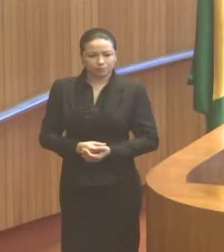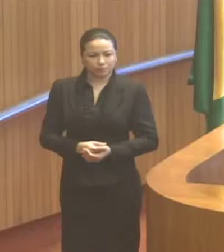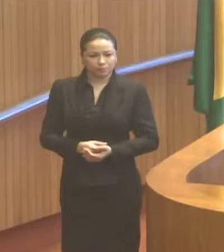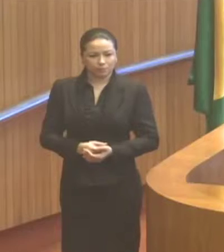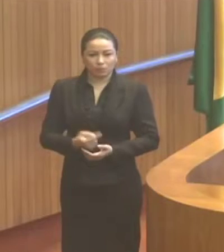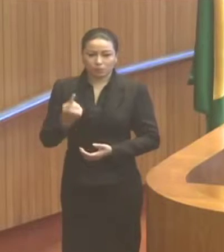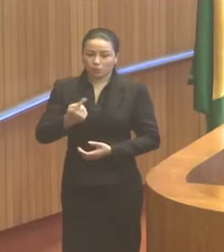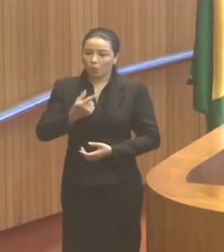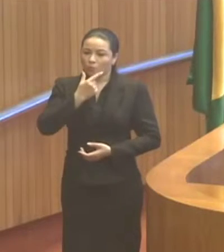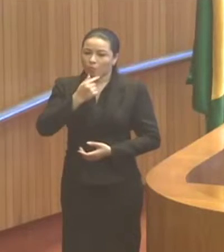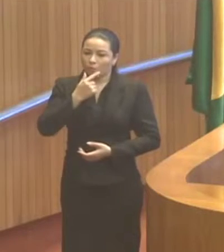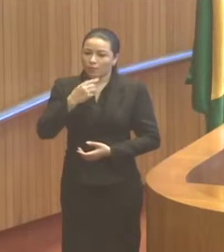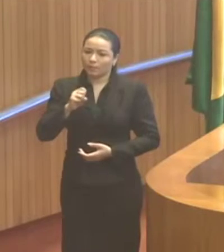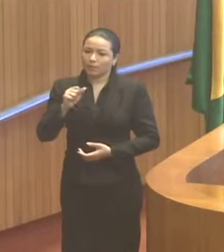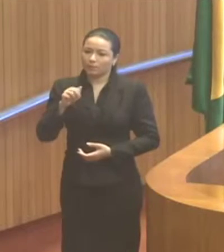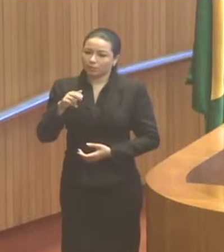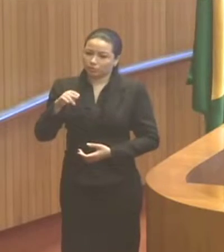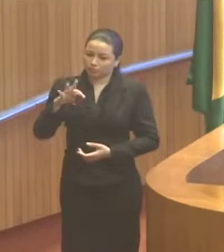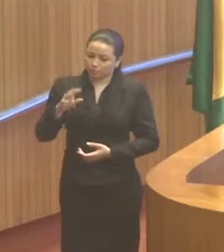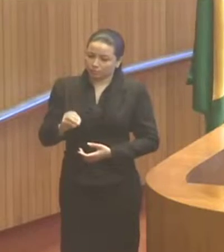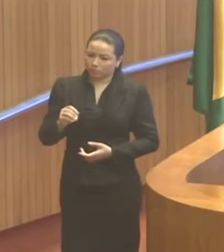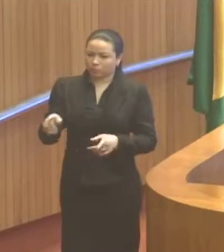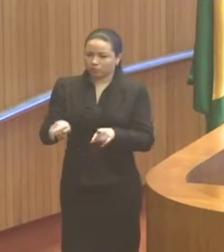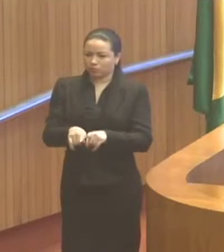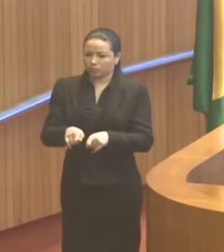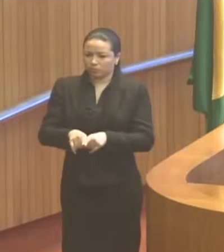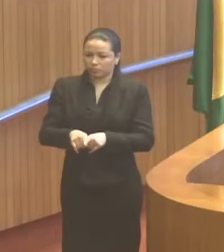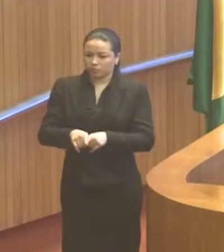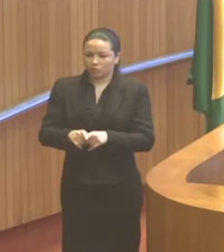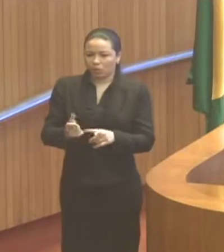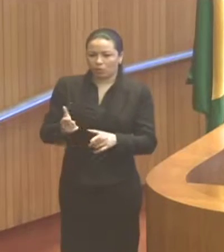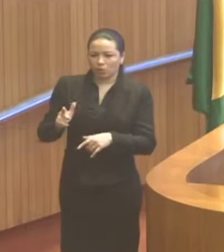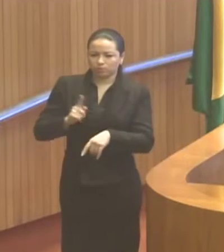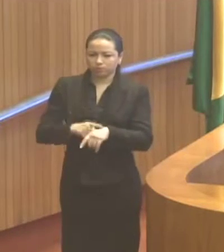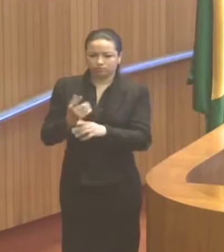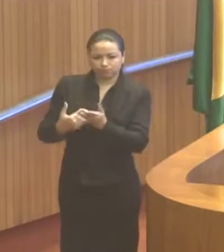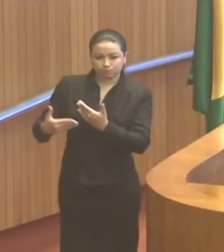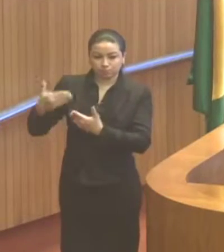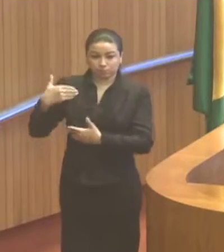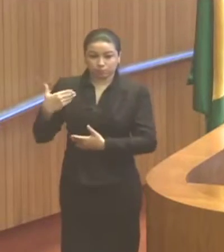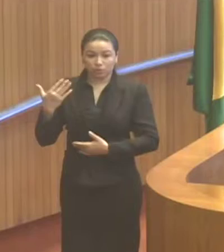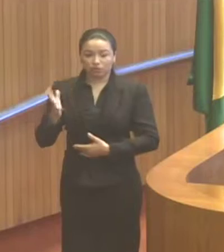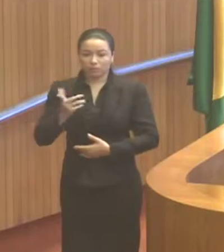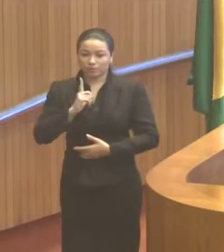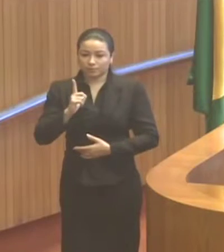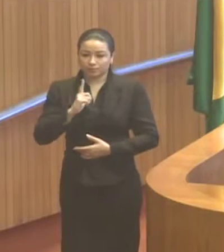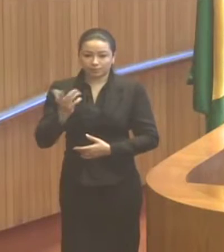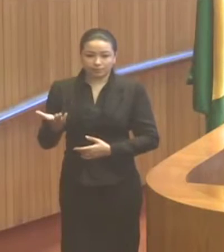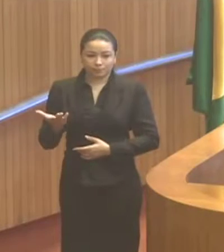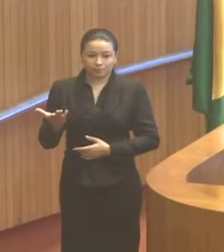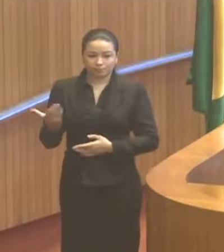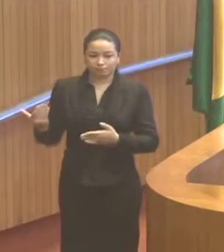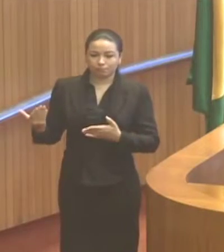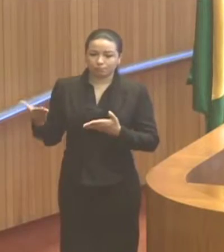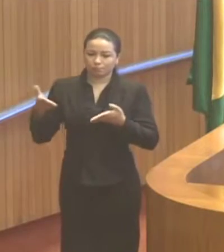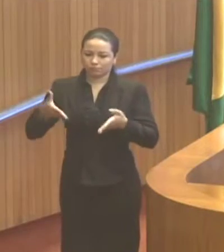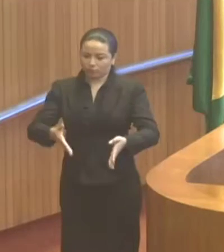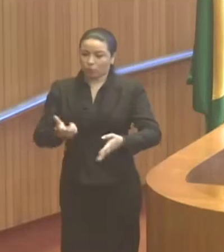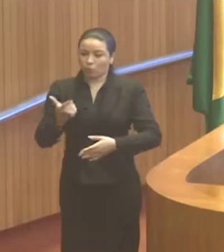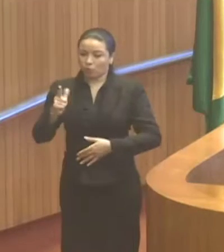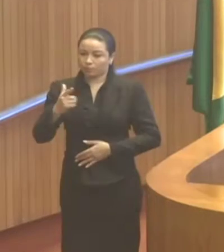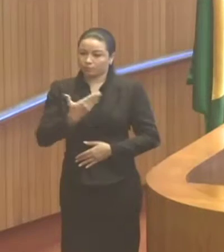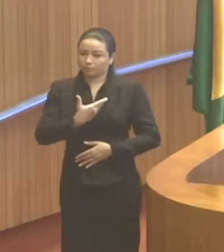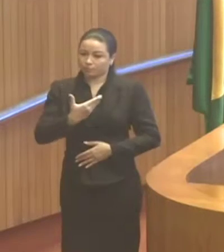um sargento que, inclusive, em um outro momento, quando participava de um velório de um